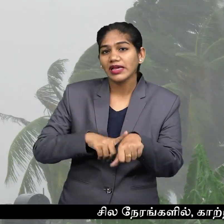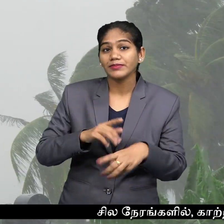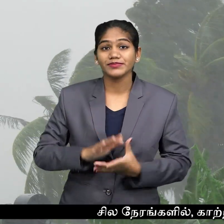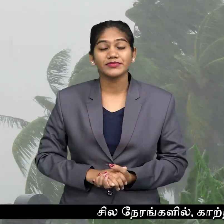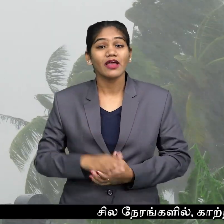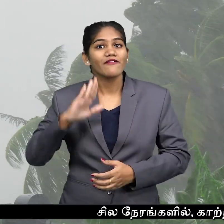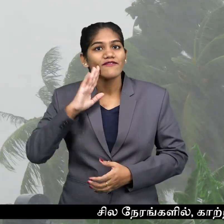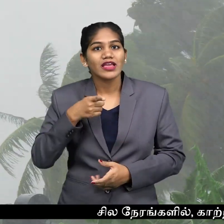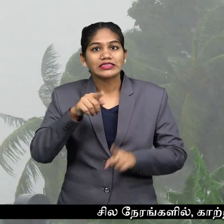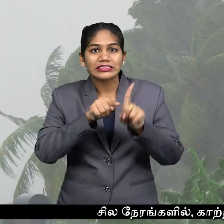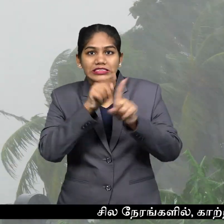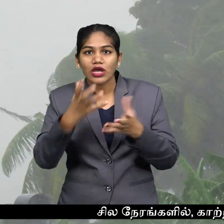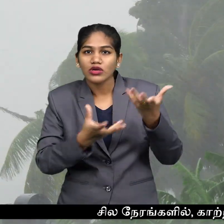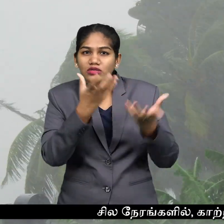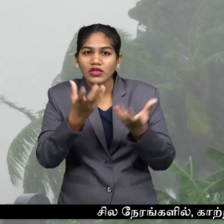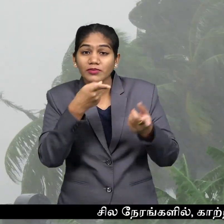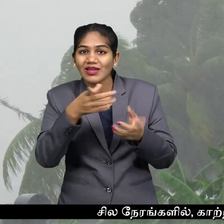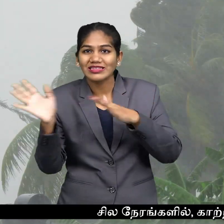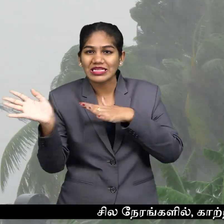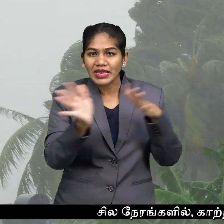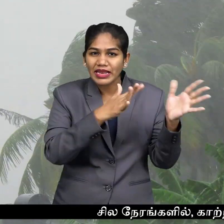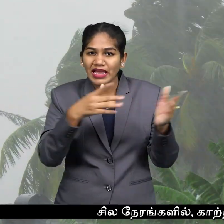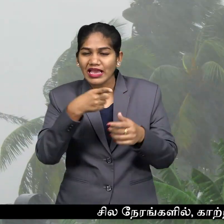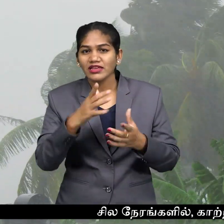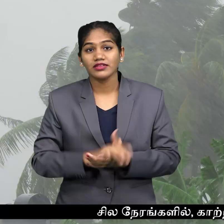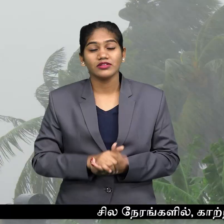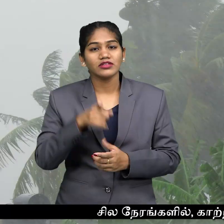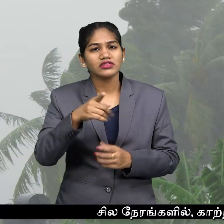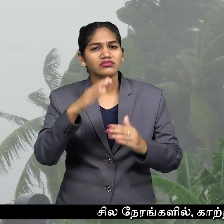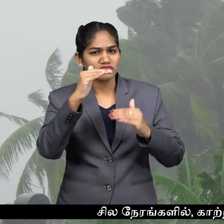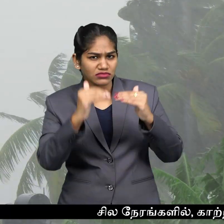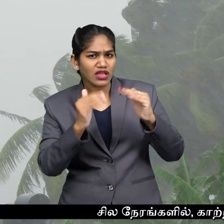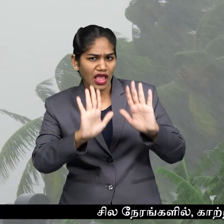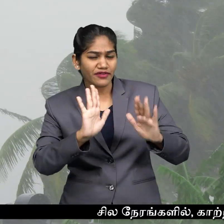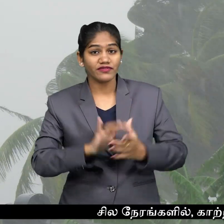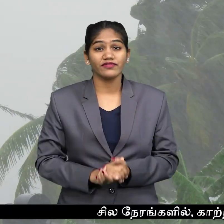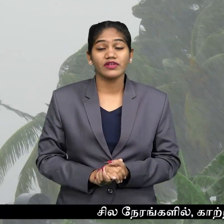சில நேரங்களில் காற்றின் வெப்பநிலை போதுமான அளவு